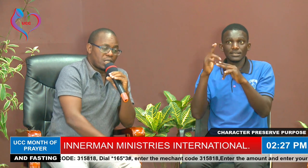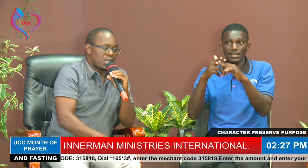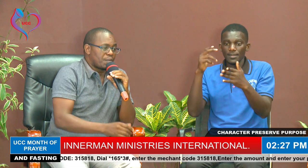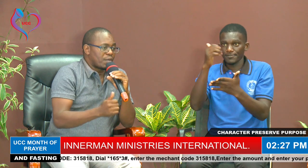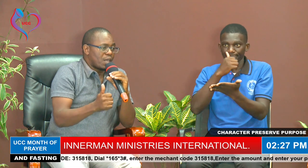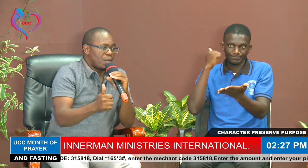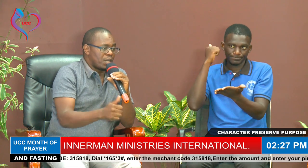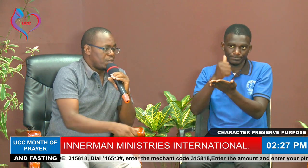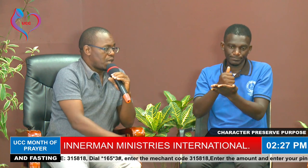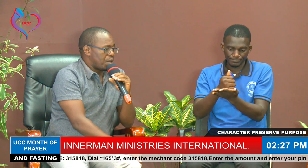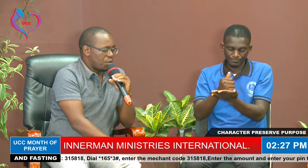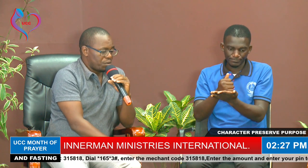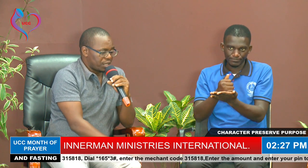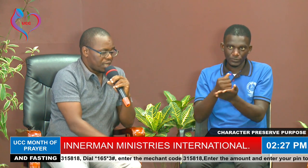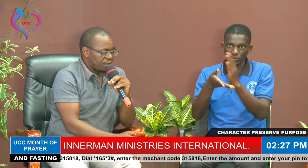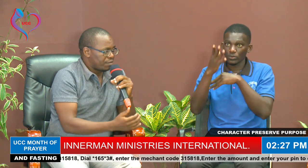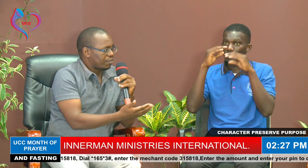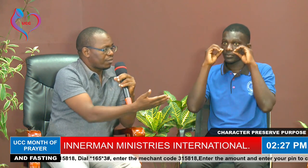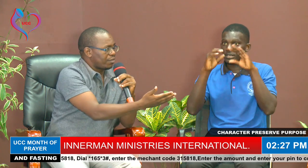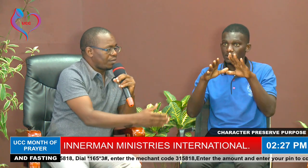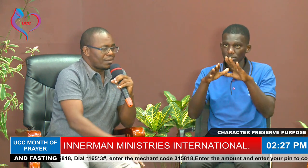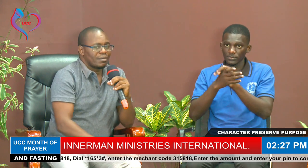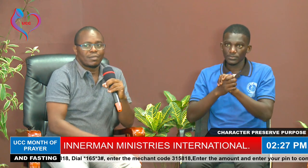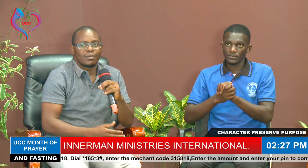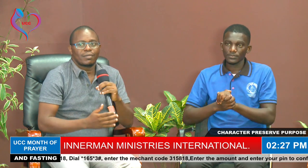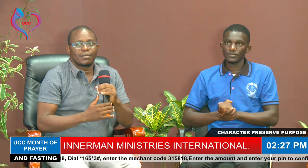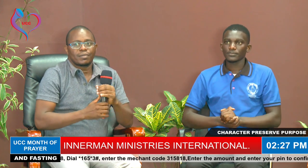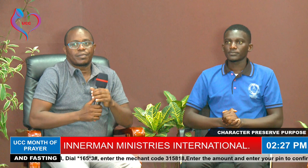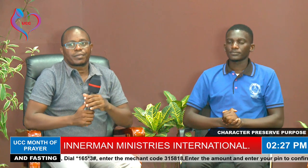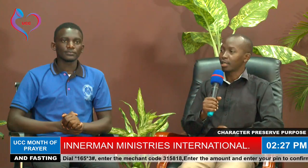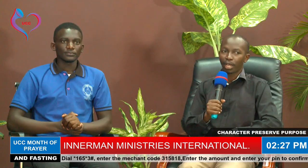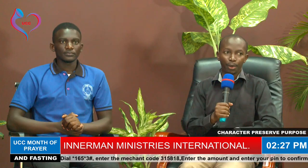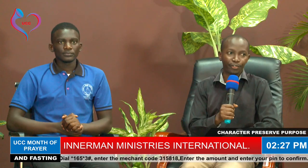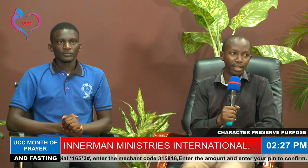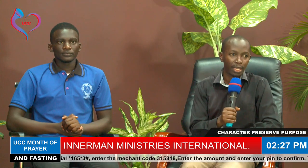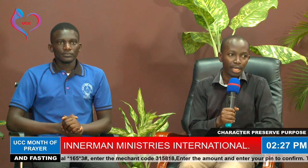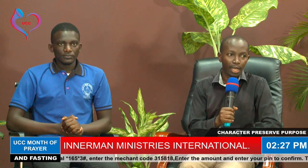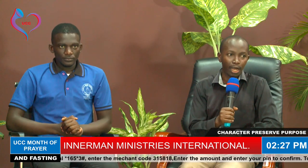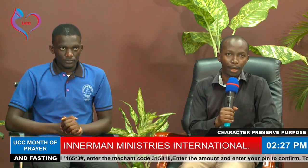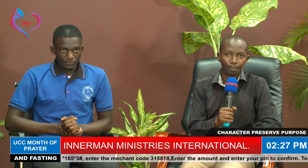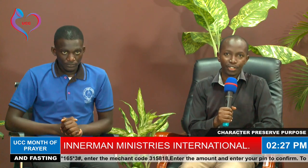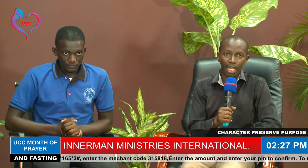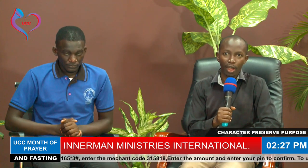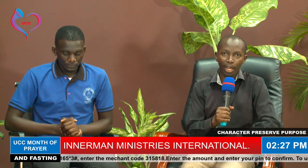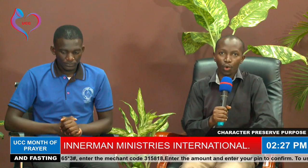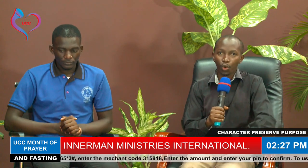tukkiriza. Amen. Mukama abawe omukisa. Amina. Tuyanze nyo tuyanzege mukadde waffe. Mpozi nawe agala